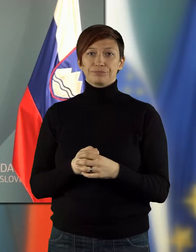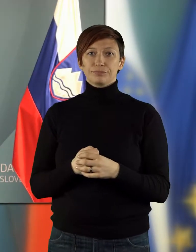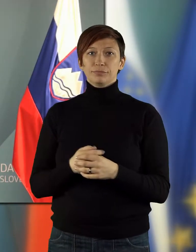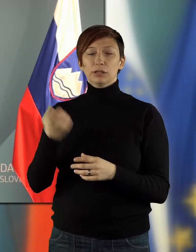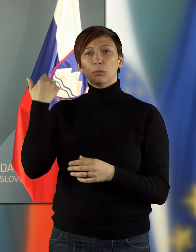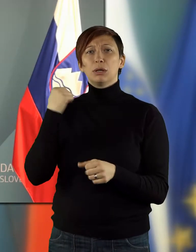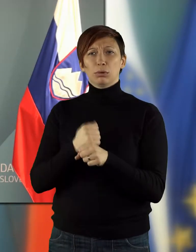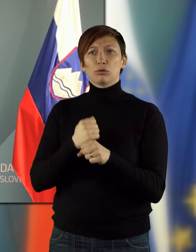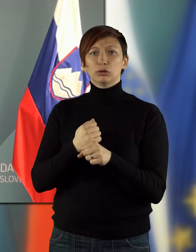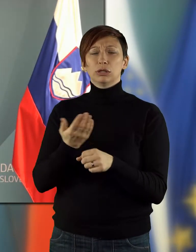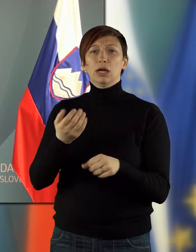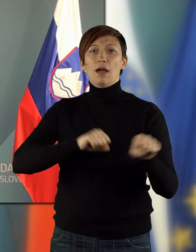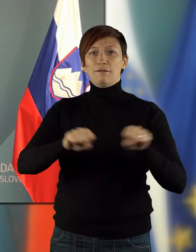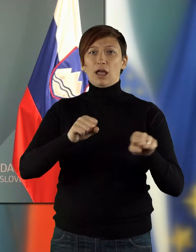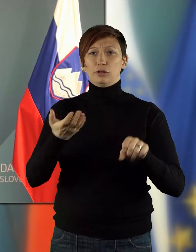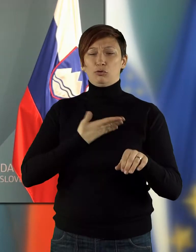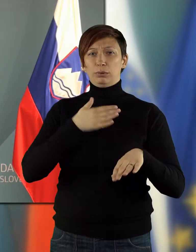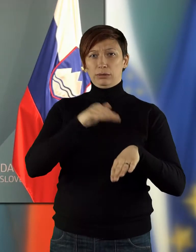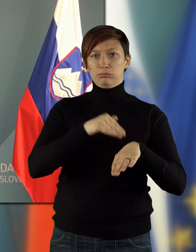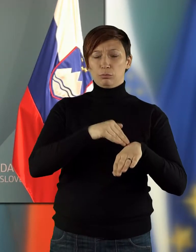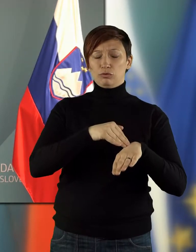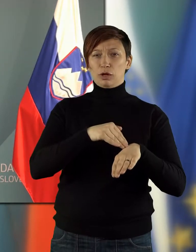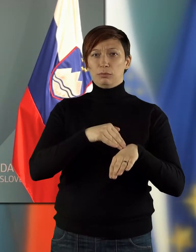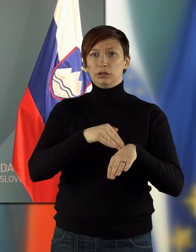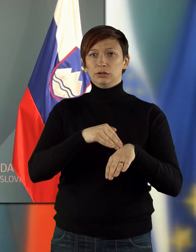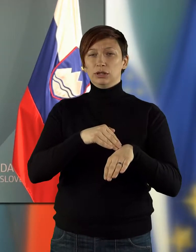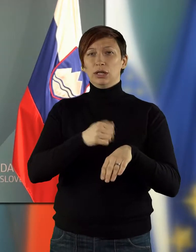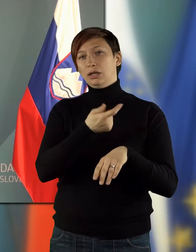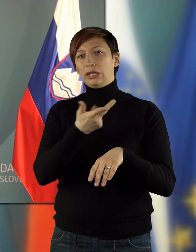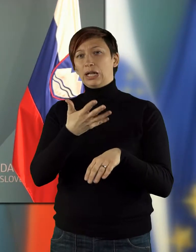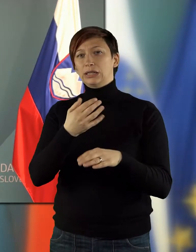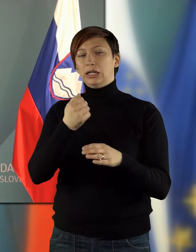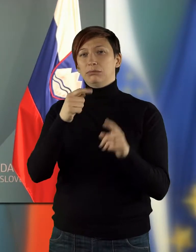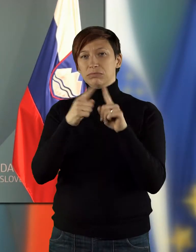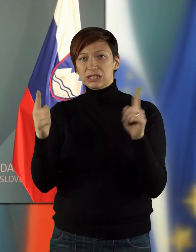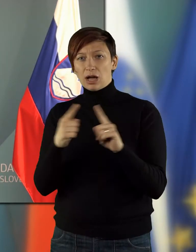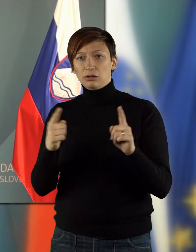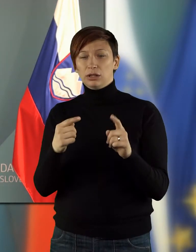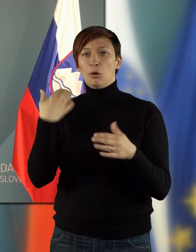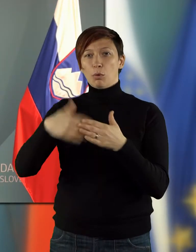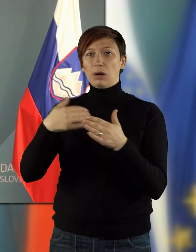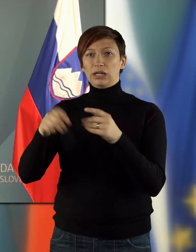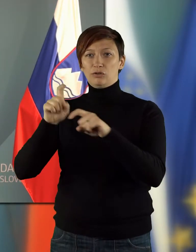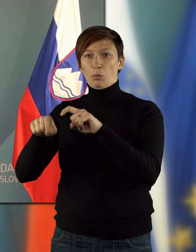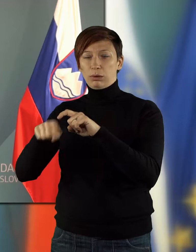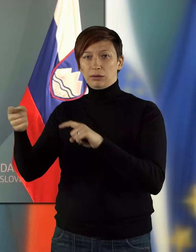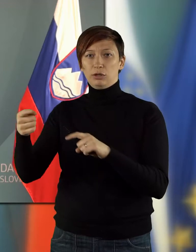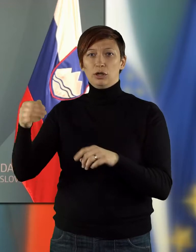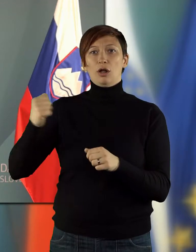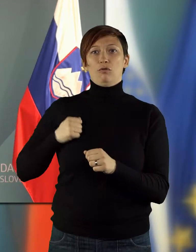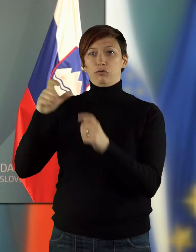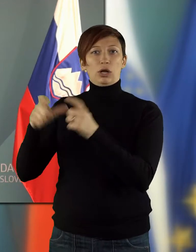vojske. Smo bili pa tudi seznanjeni na vladi, da nekatere trditve, navedbe o pomankljivi